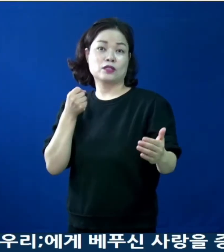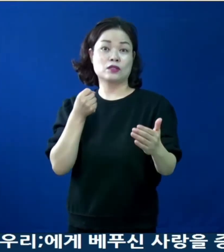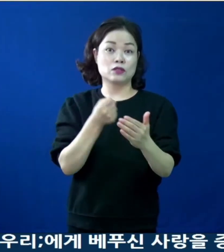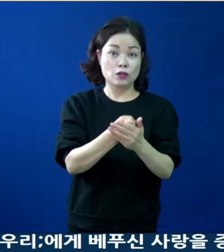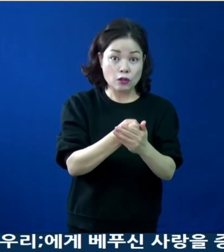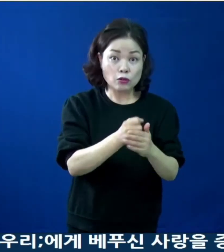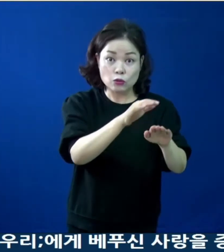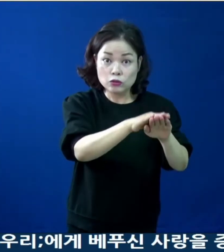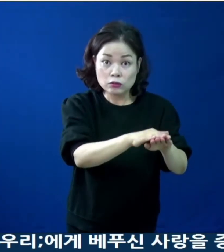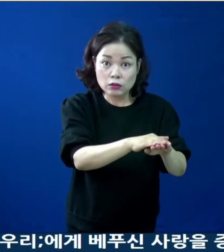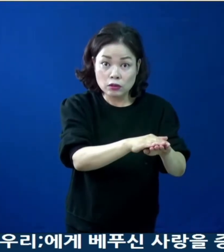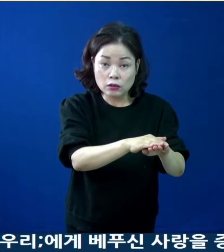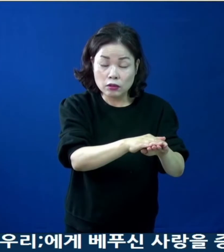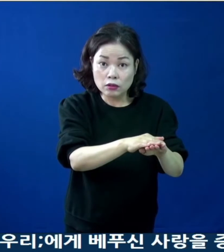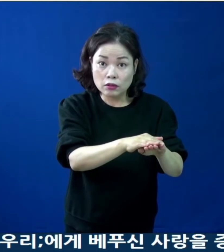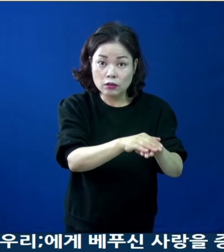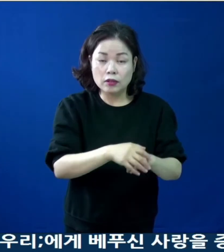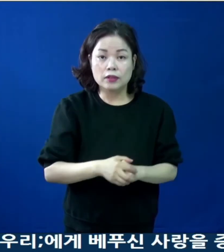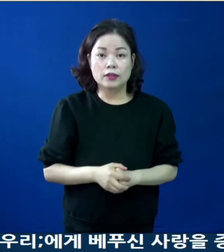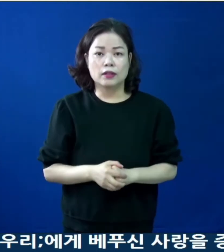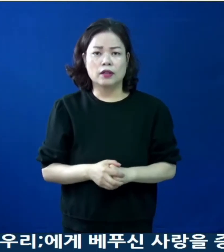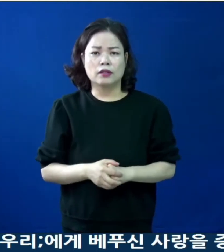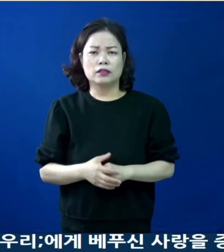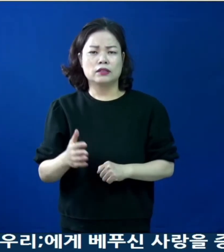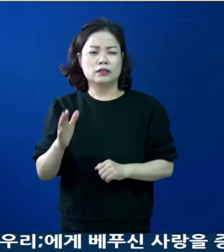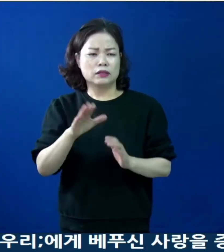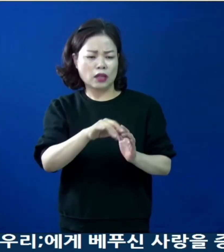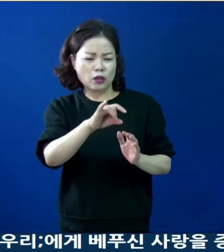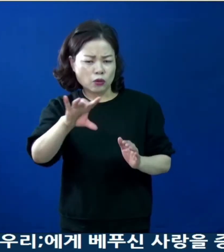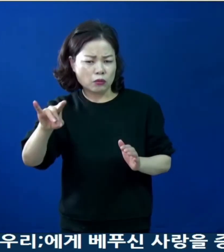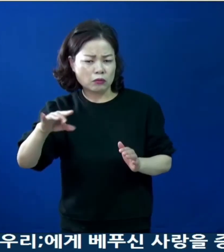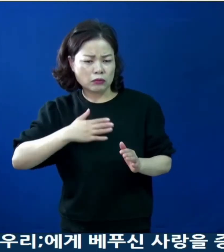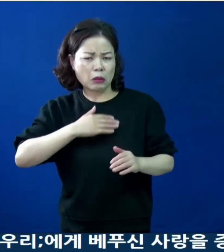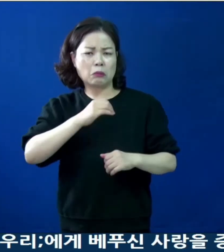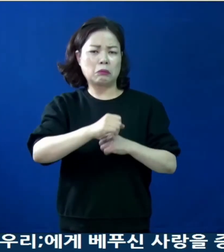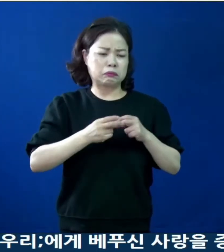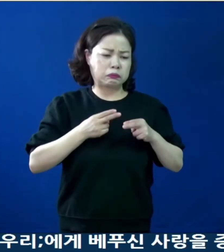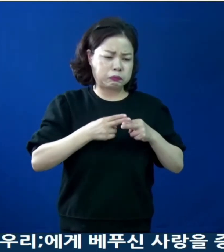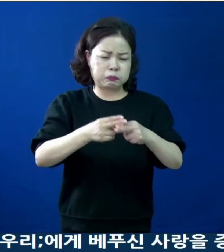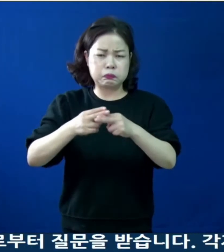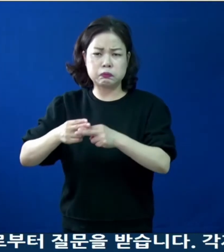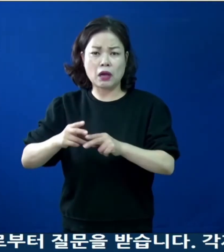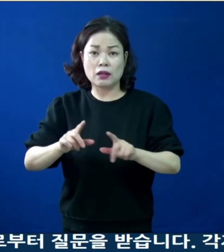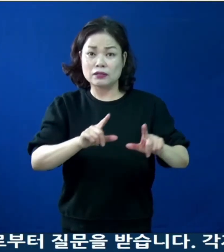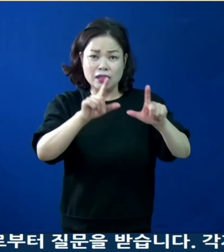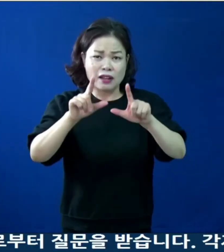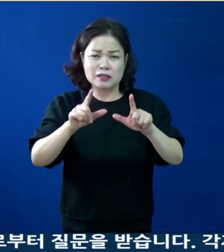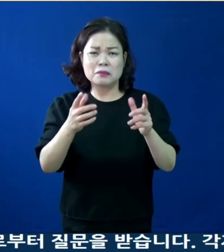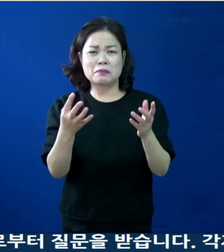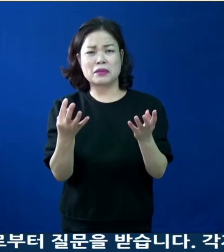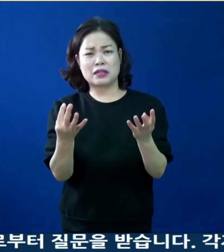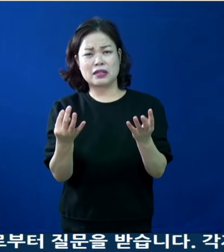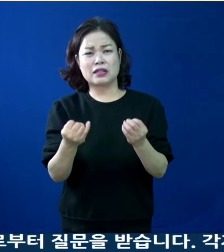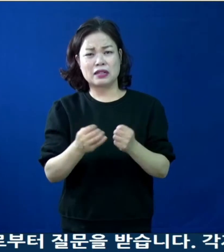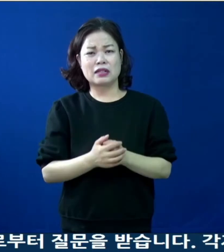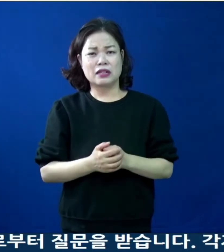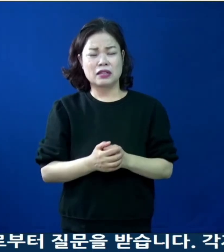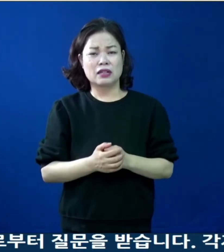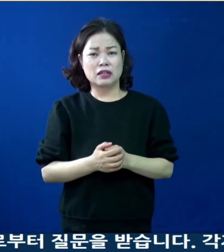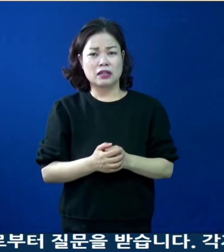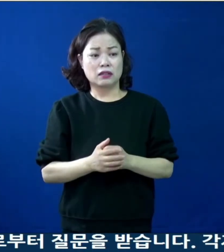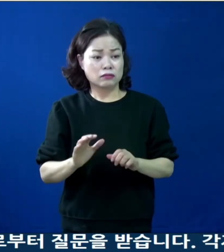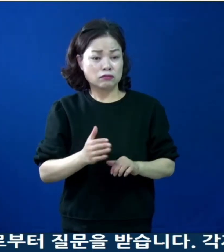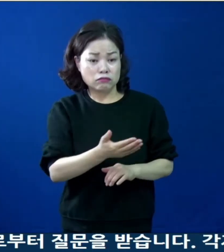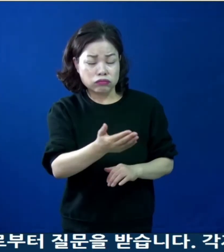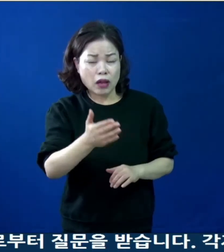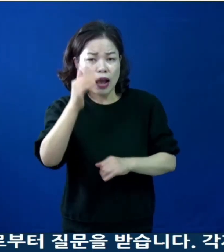놓으셨다는 사실이에요. 우리가 때로는 내 마음대로 살고 싶을 때가 있습니다. 사랑하는